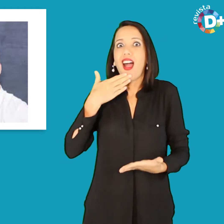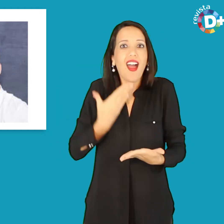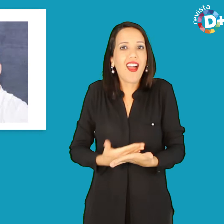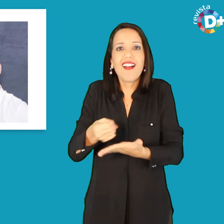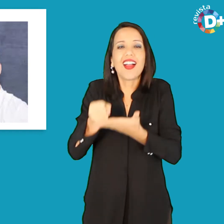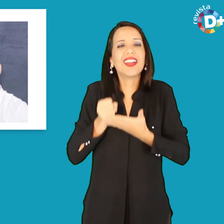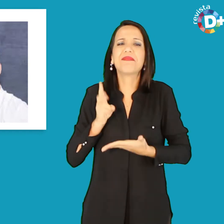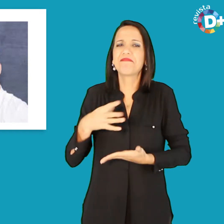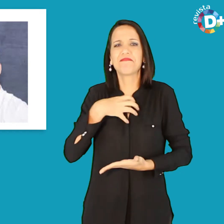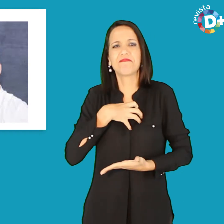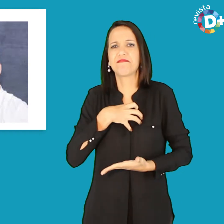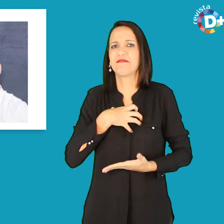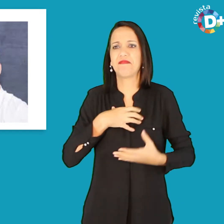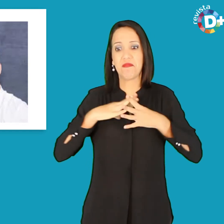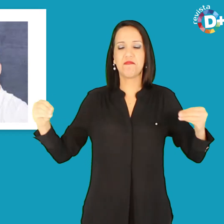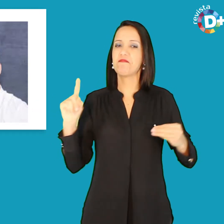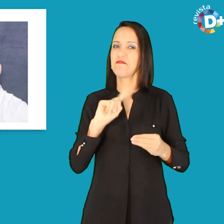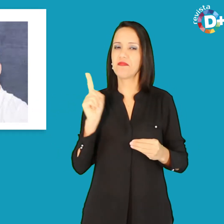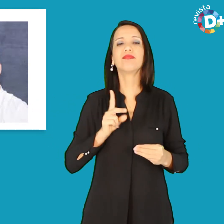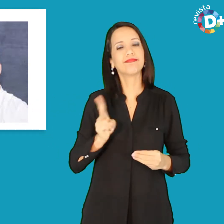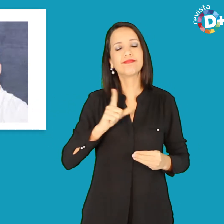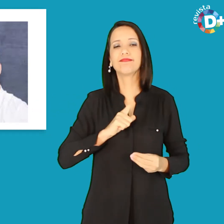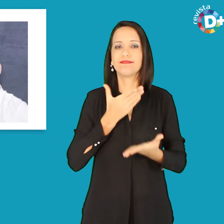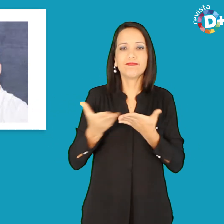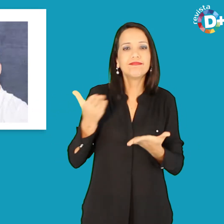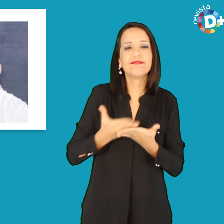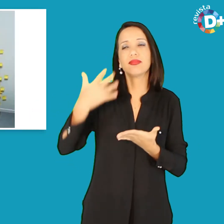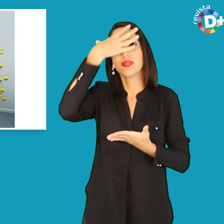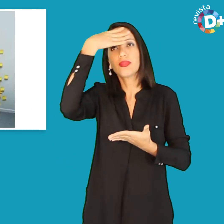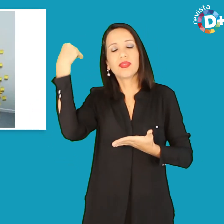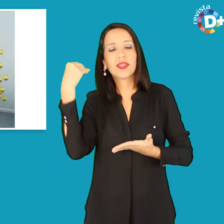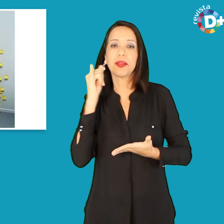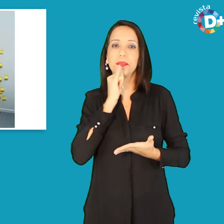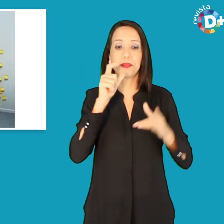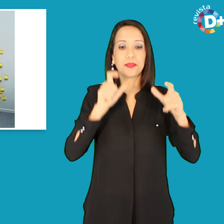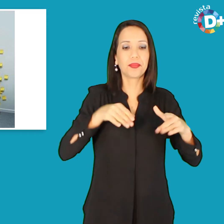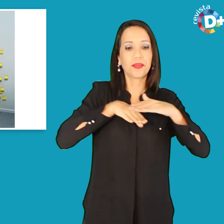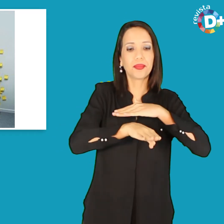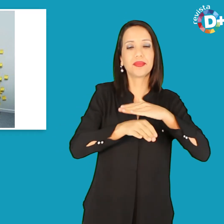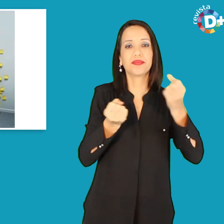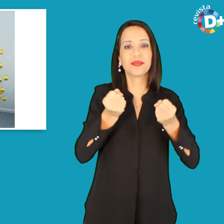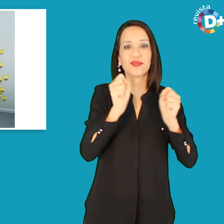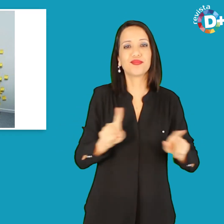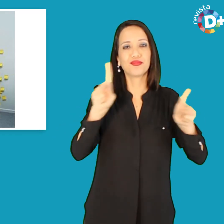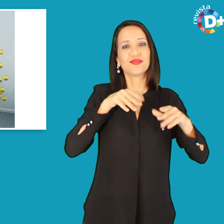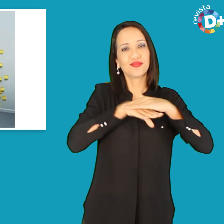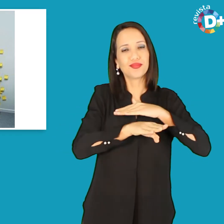faz milagres. Continuo perdendo ou esquecendo o carro no estacionamento do shopping. Tenho alguns problemas com horários e